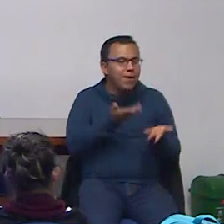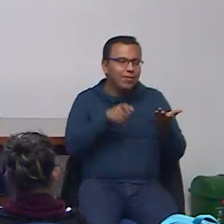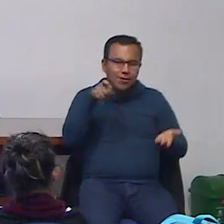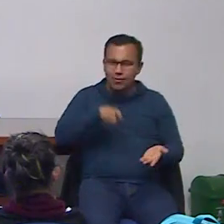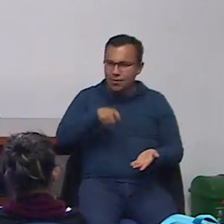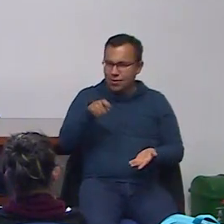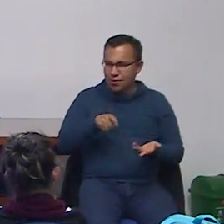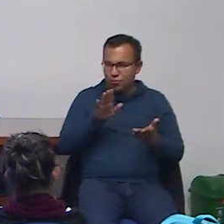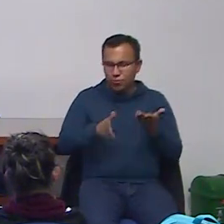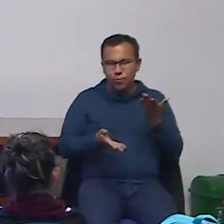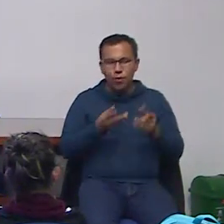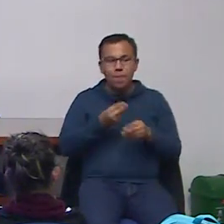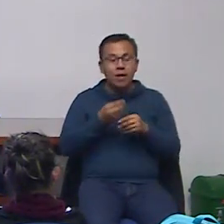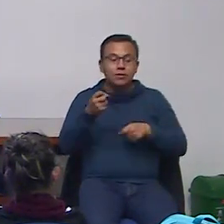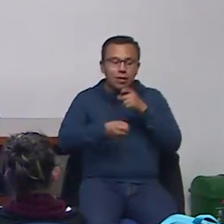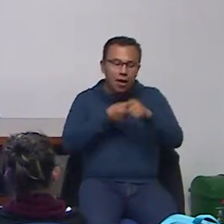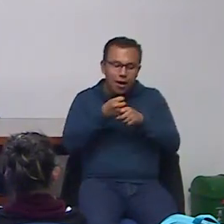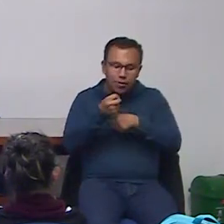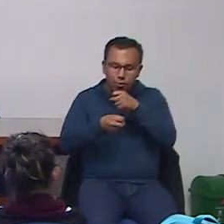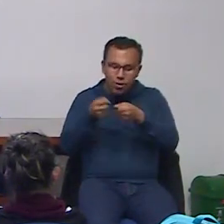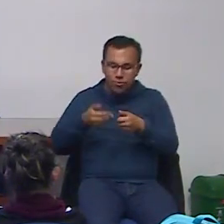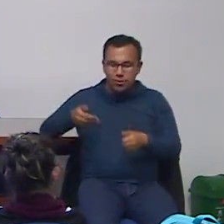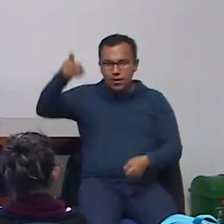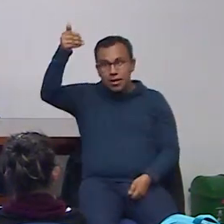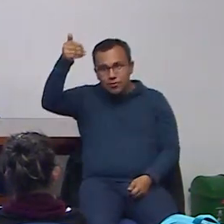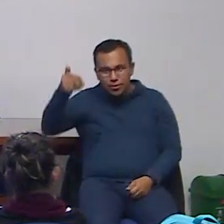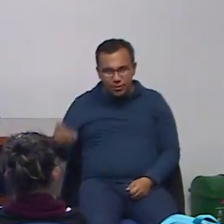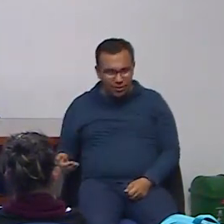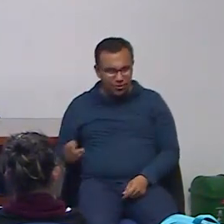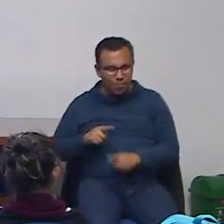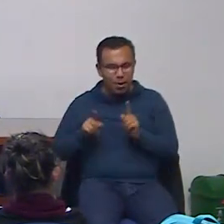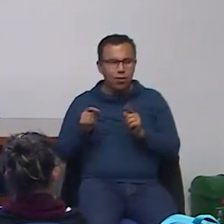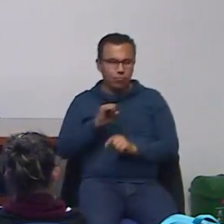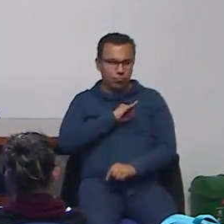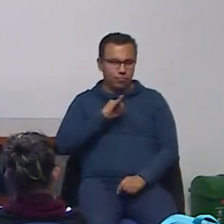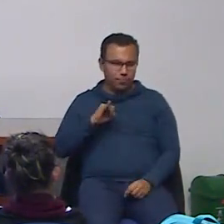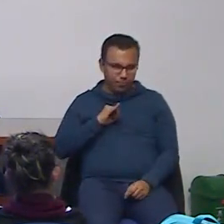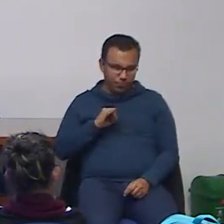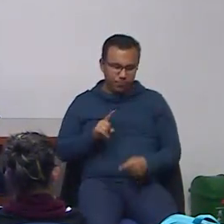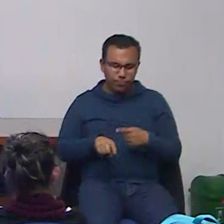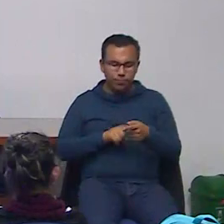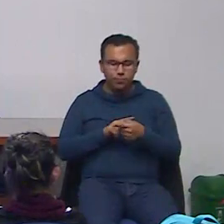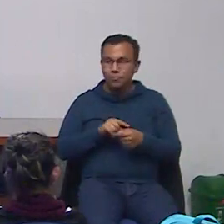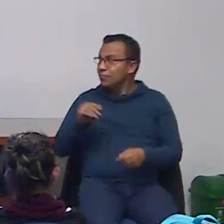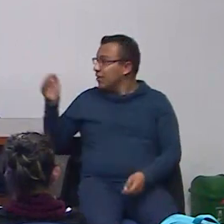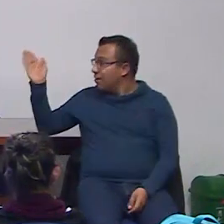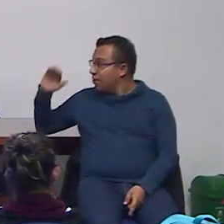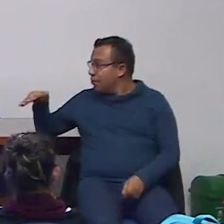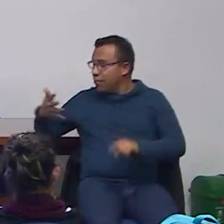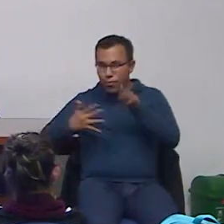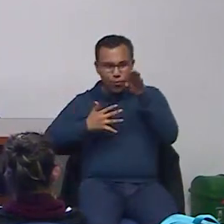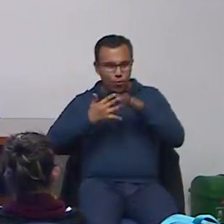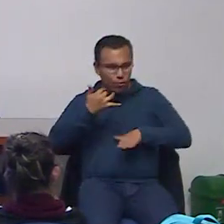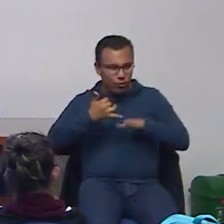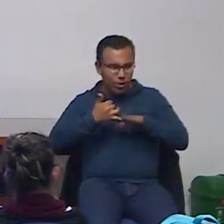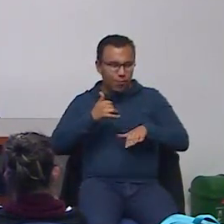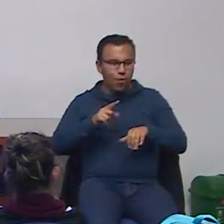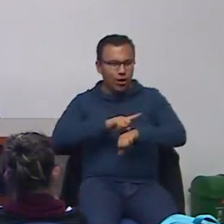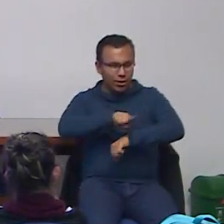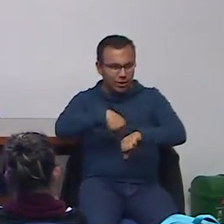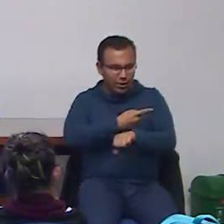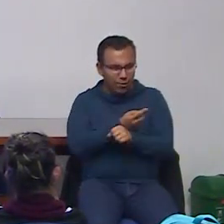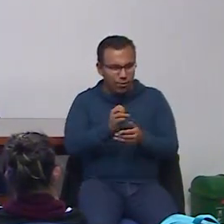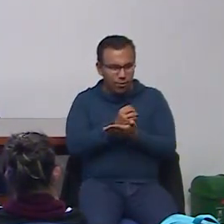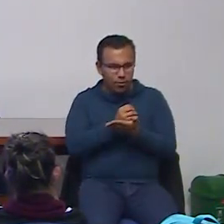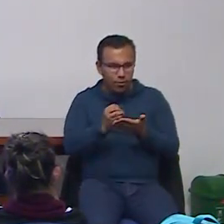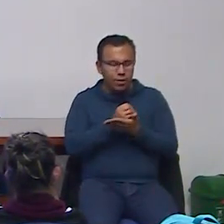necesidad como les digo de la edad y todo ese tipo de cosas y el reloj biológico el reloj biológico está directamente relacionado con lo